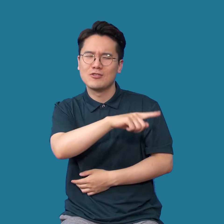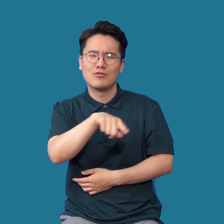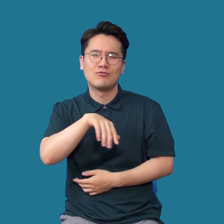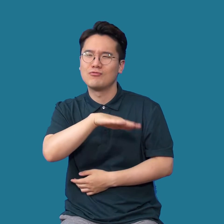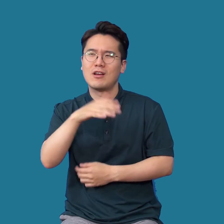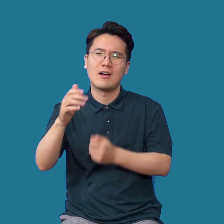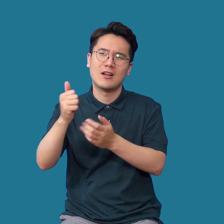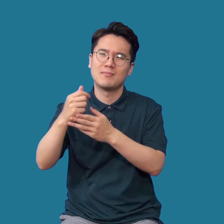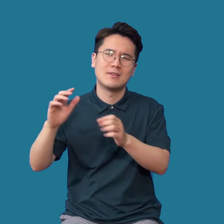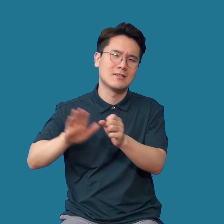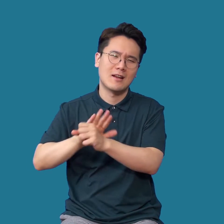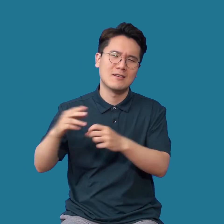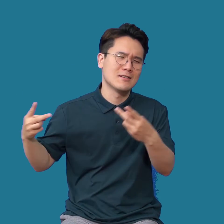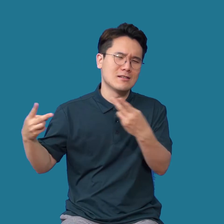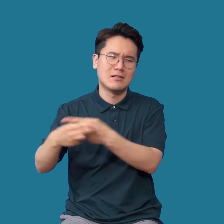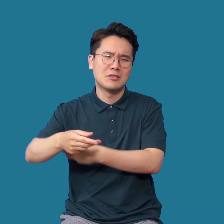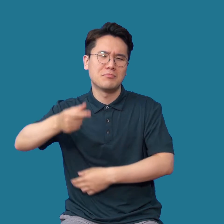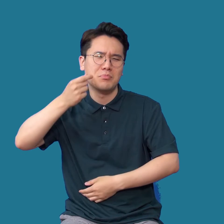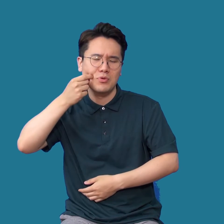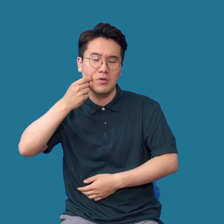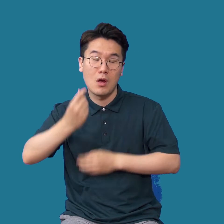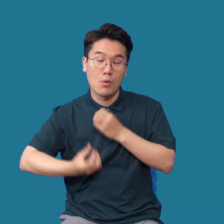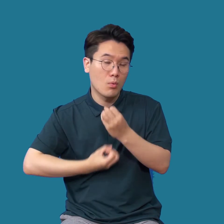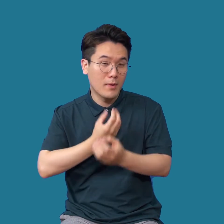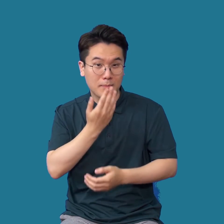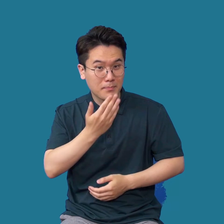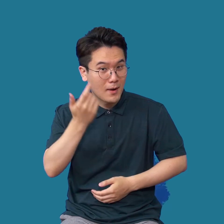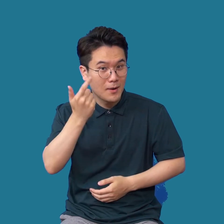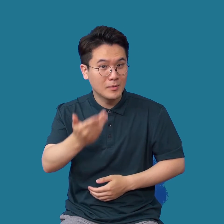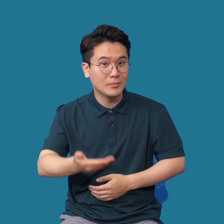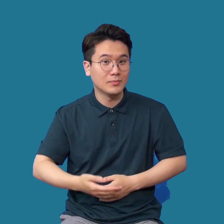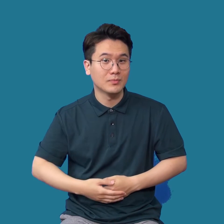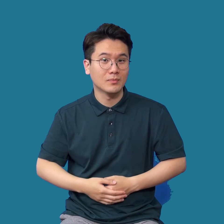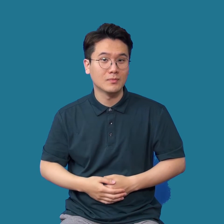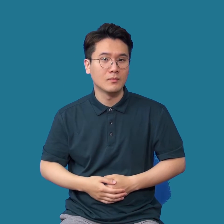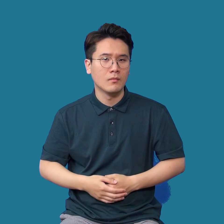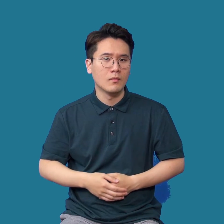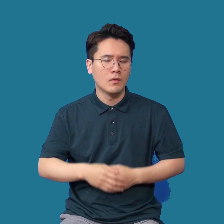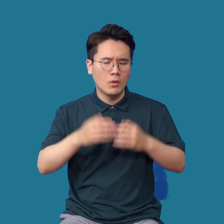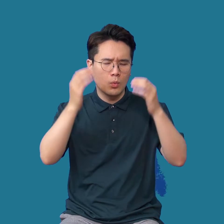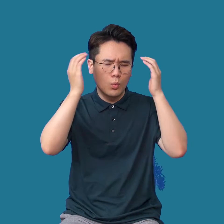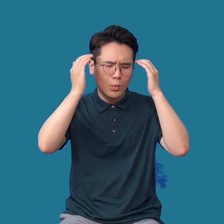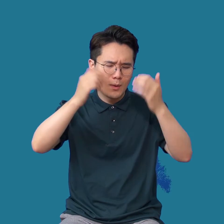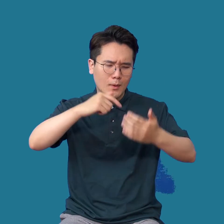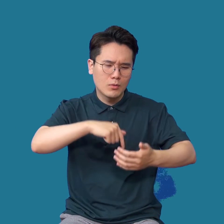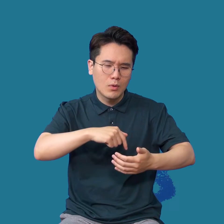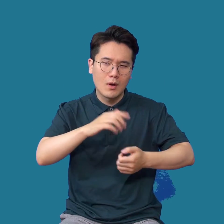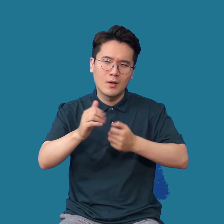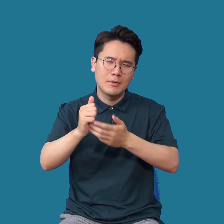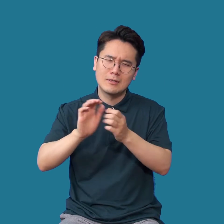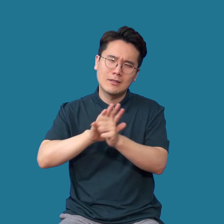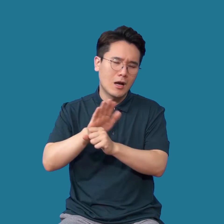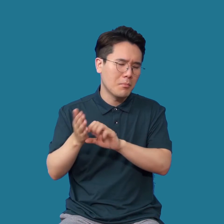고난 가운데서도 하나님의 사랑은 변함이 없다, 그렇게 말할 수 있겠습니까?